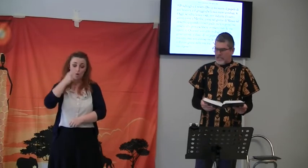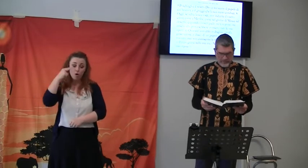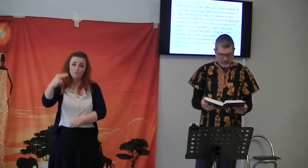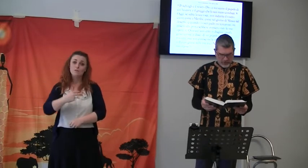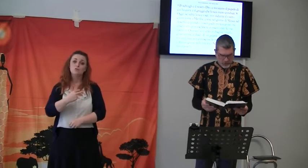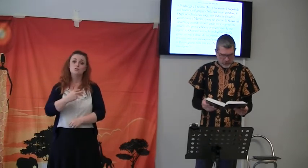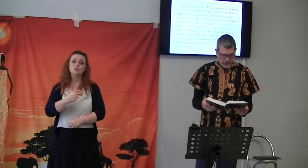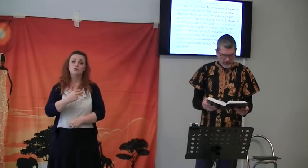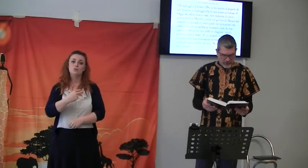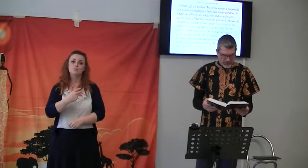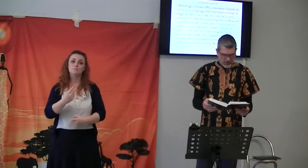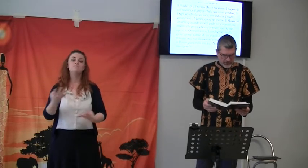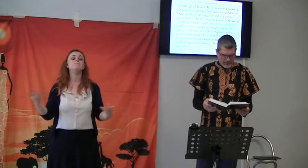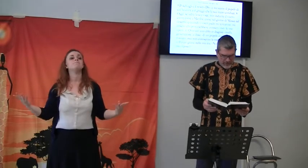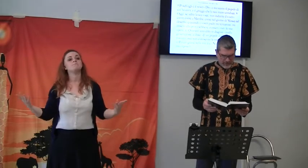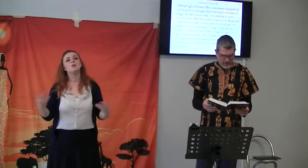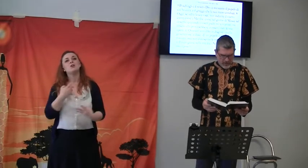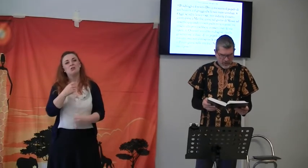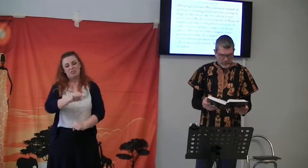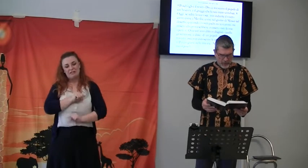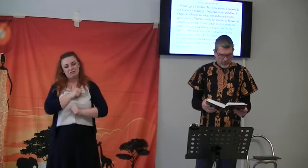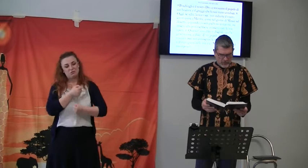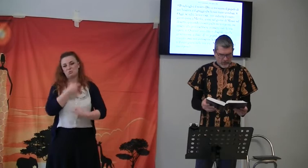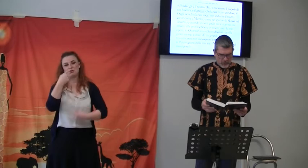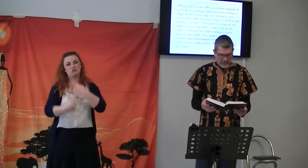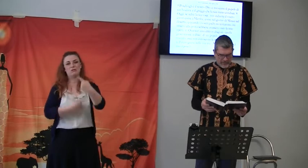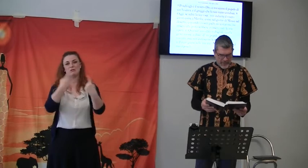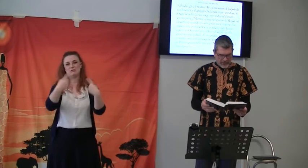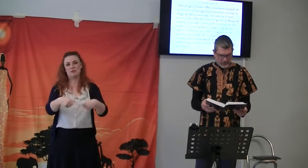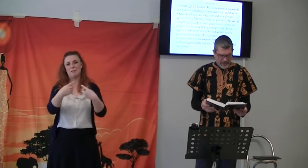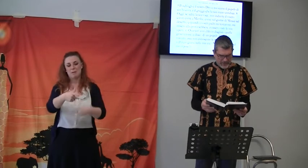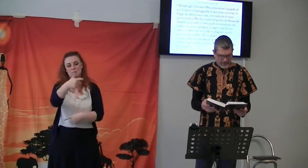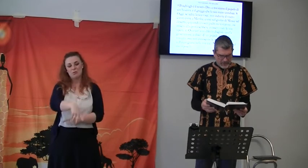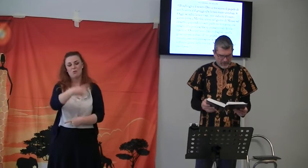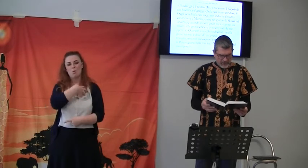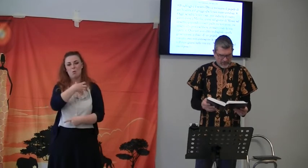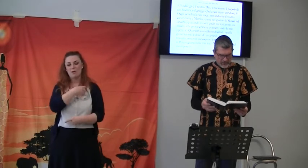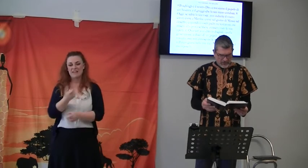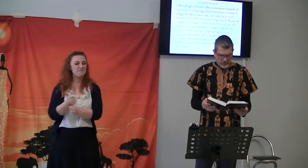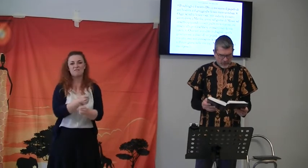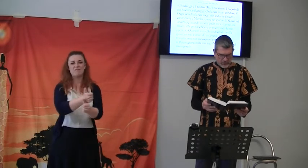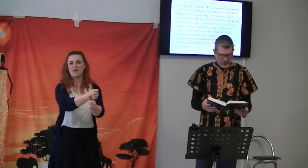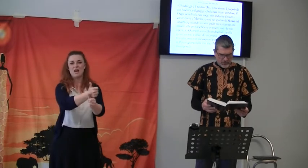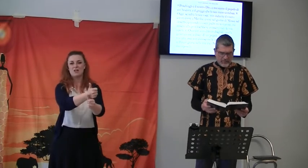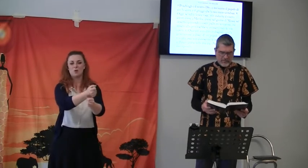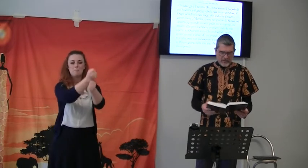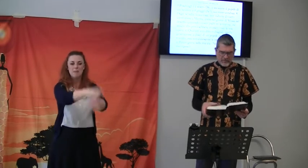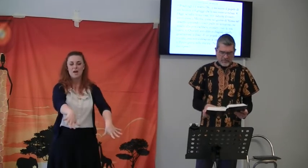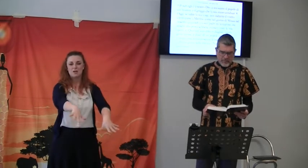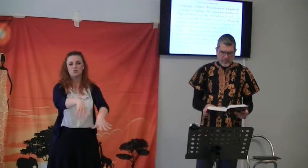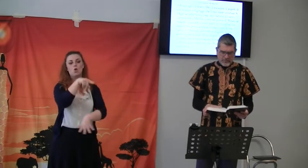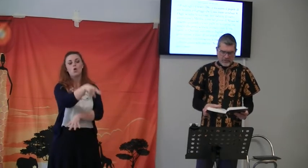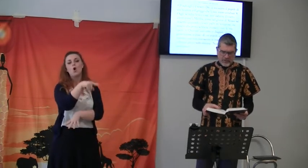40 anni ebbi in disgusto quella generazione e dissi: è un popolo dal cuore traviato, essi non conoscono le mie